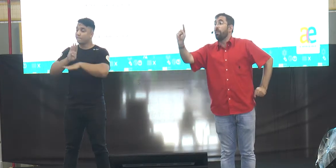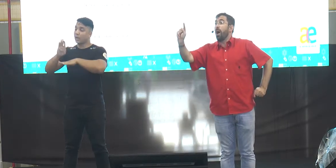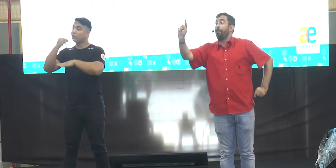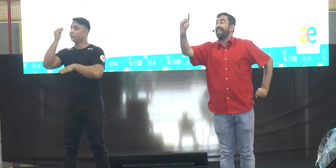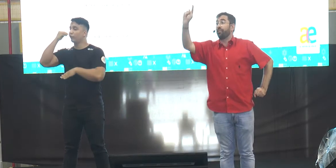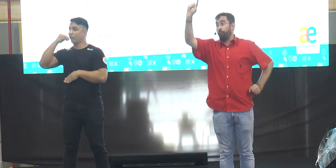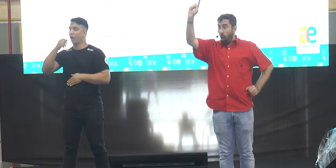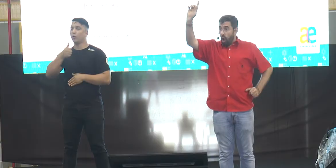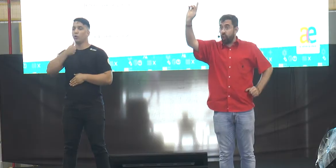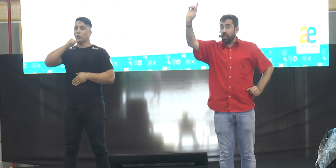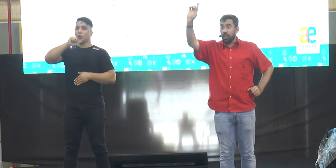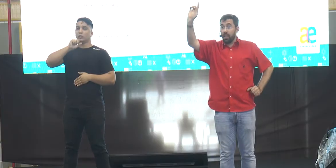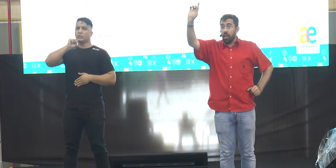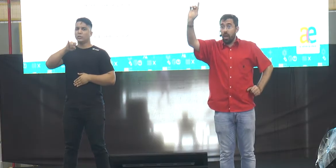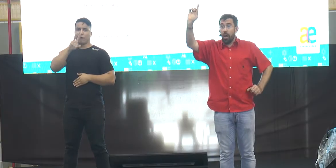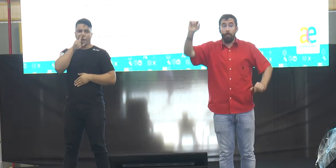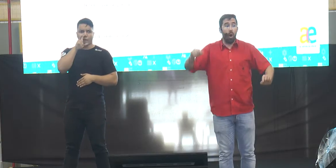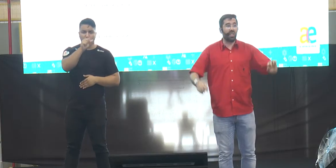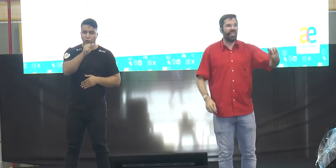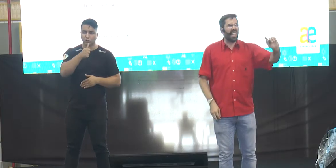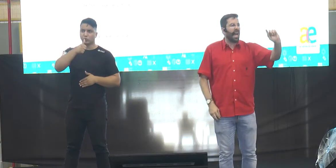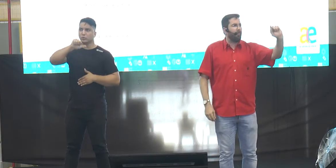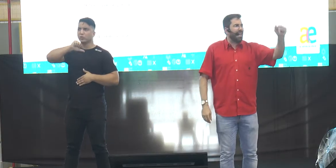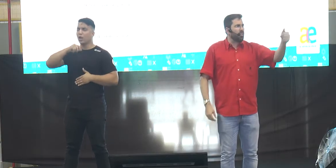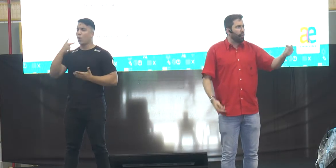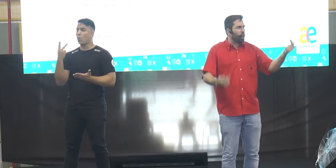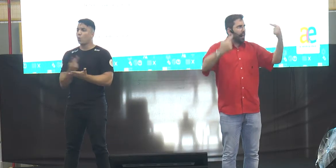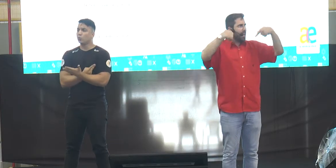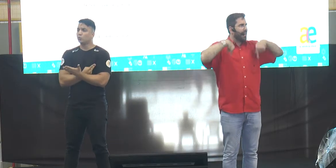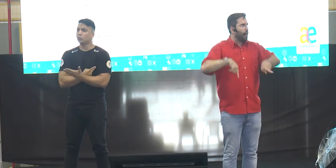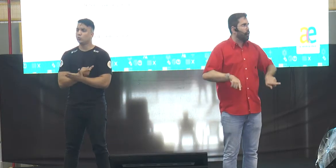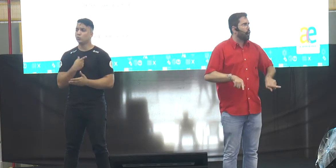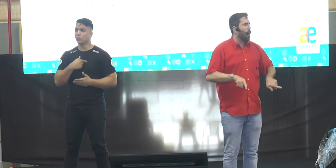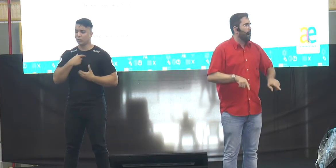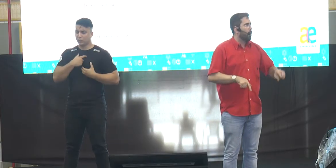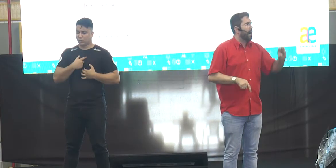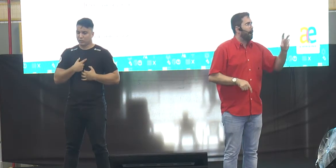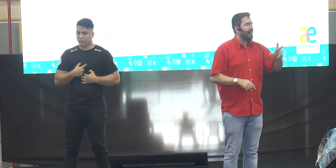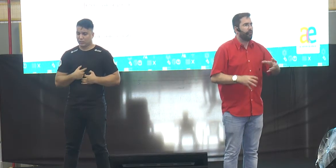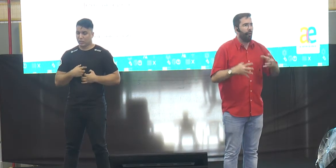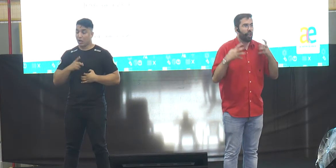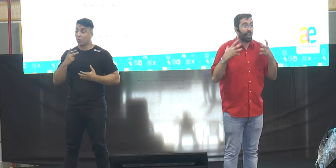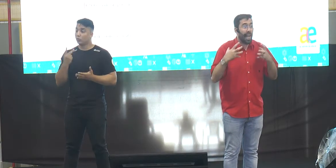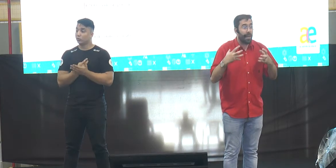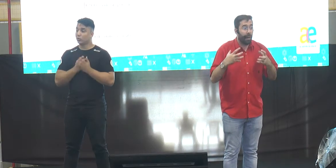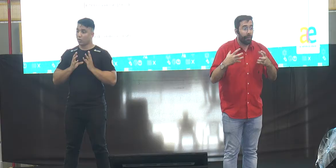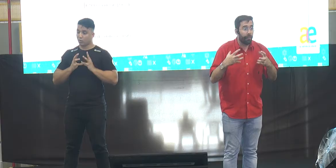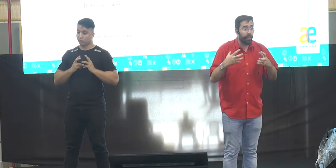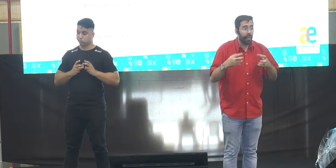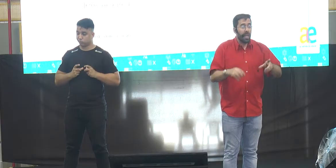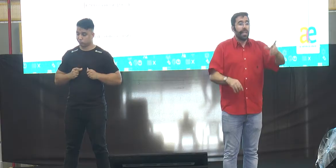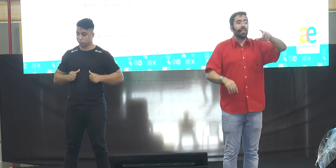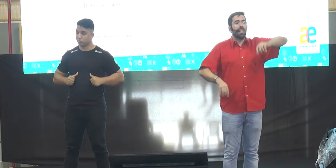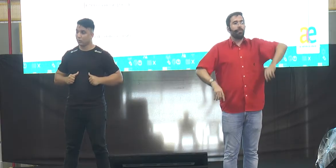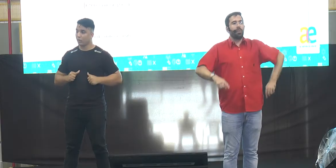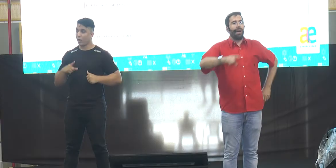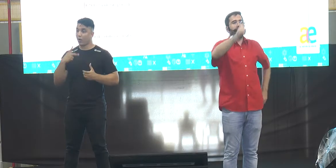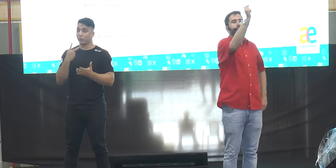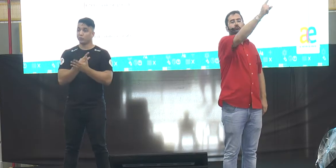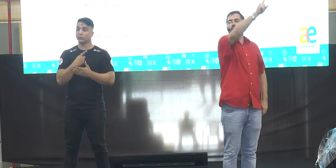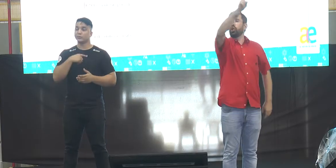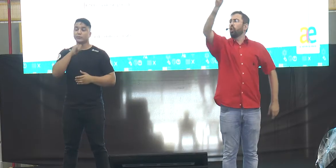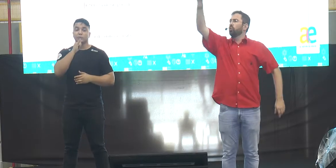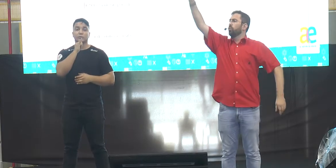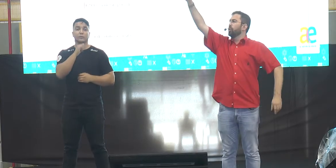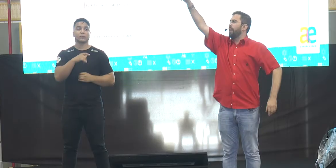se eu tomar uma base forte, pode ser que a base não chegue nem até o estômago, porque a base forte queima. Exemplo de